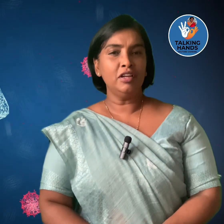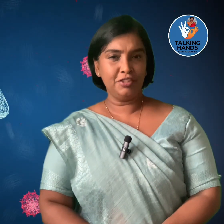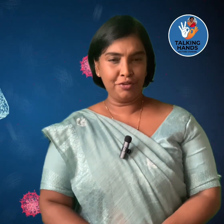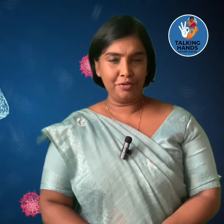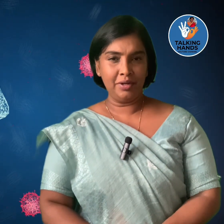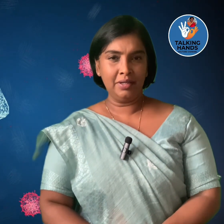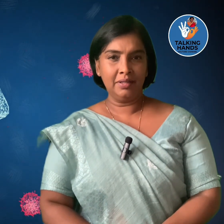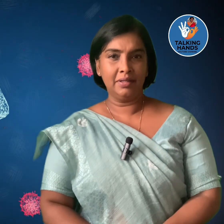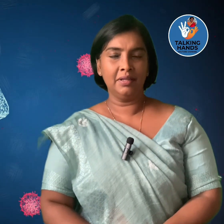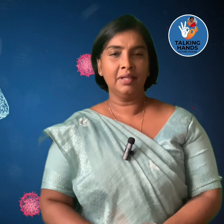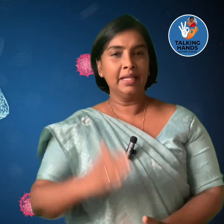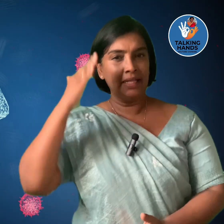කොලෙස්ටරෝල්.